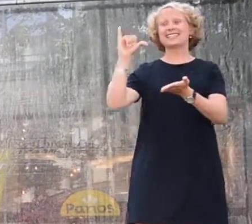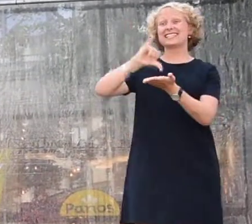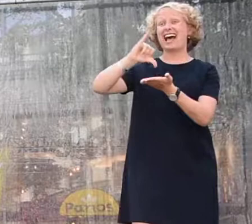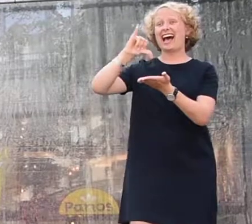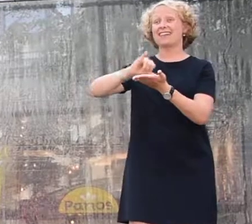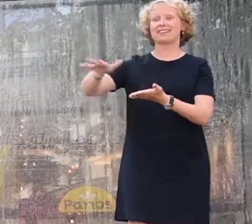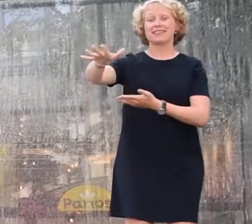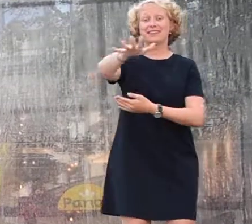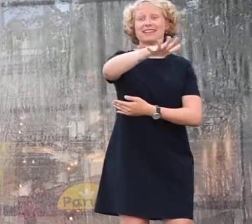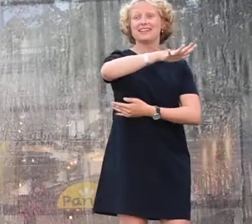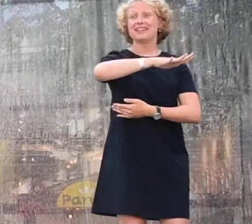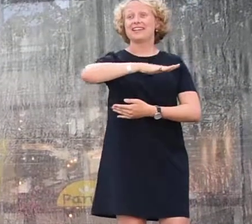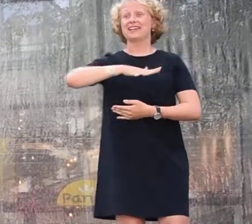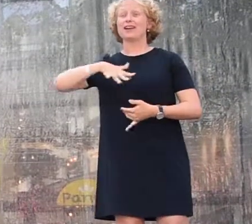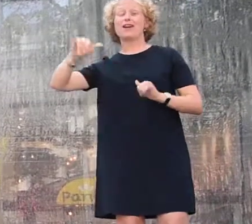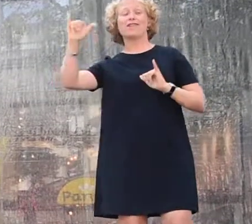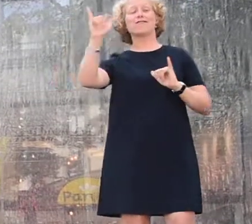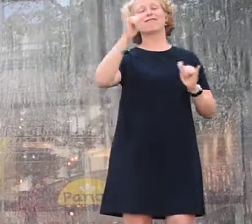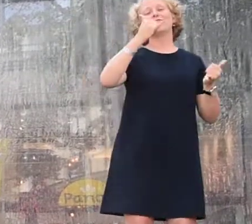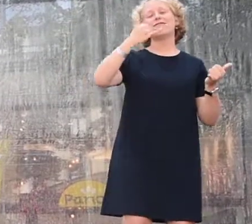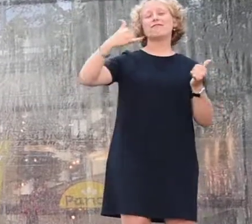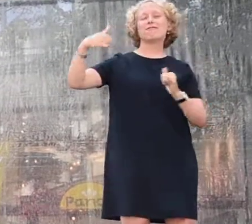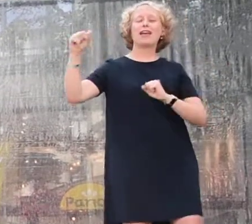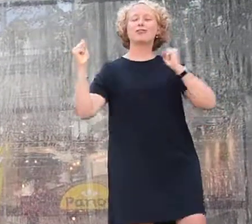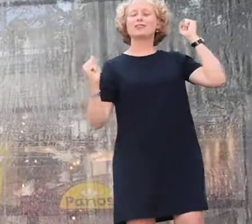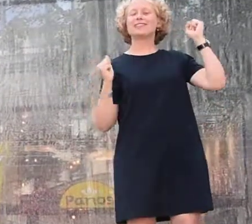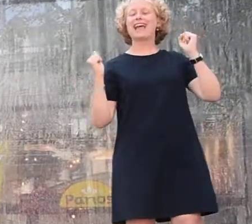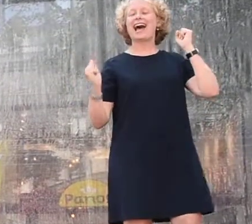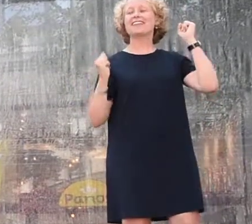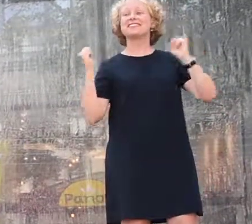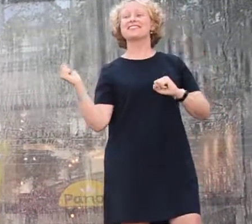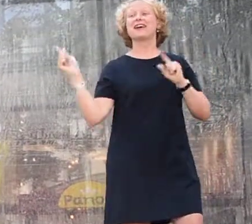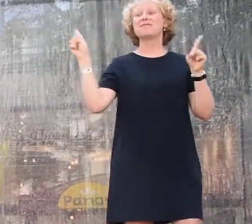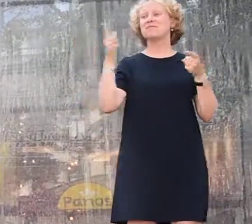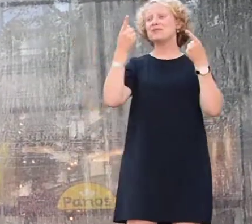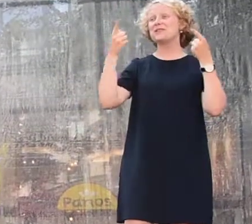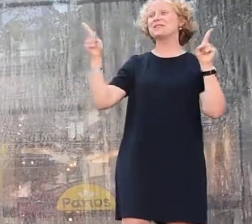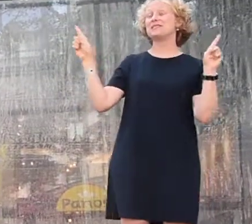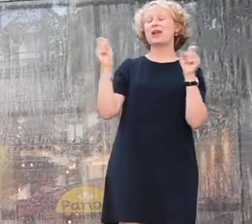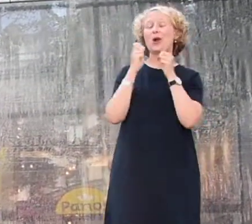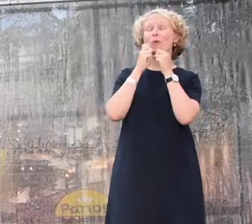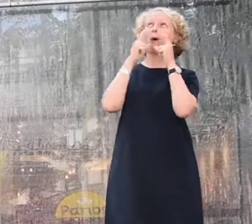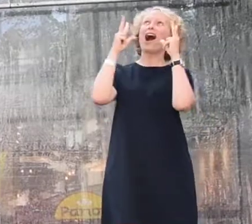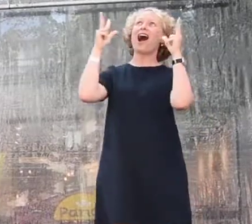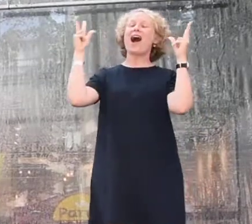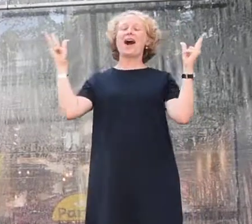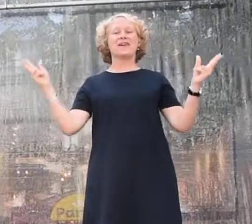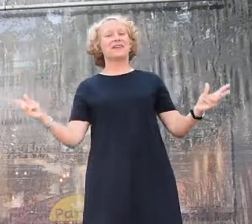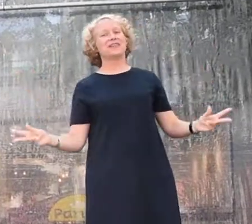Nachten in Montevideo, zijn sprookje vol dans en